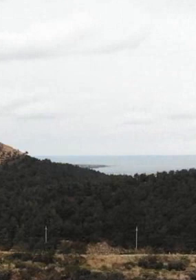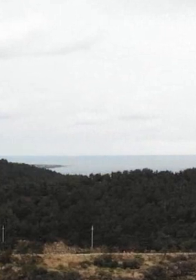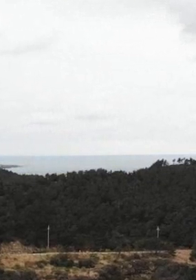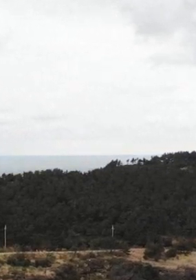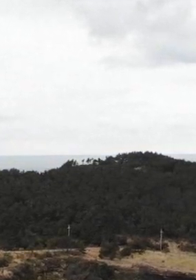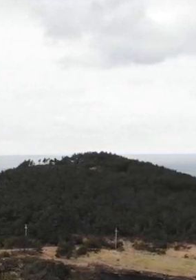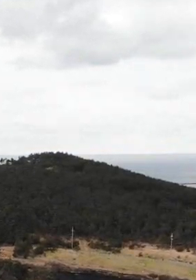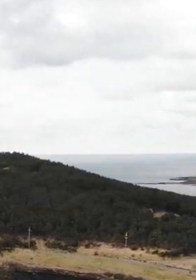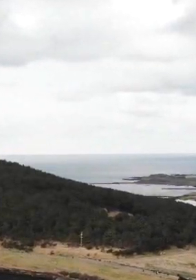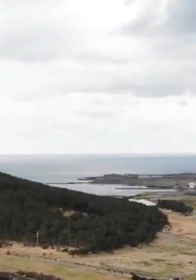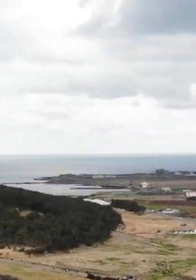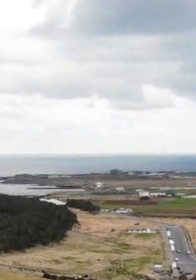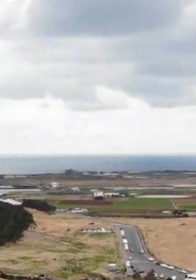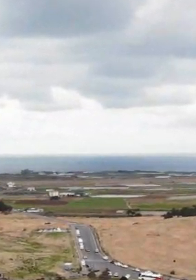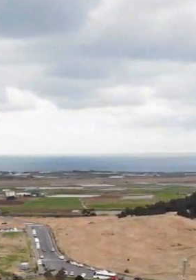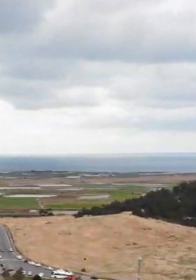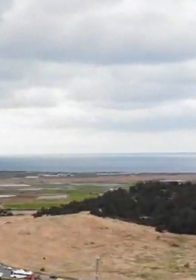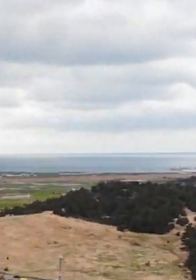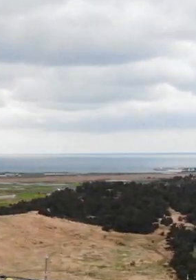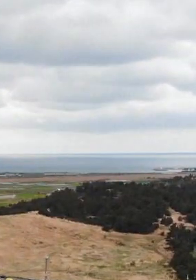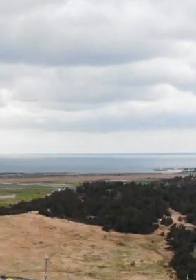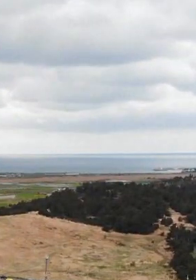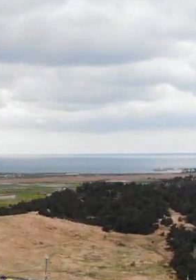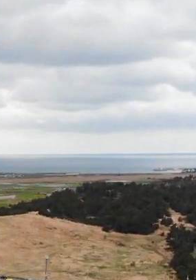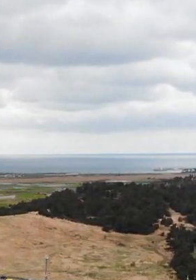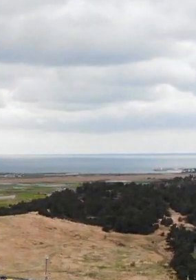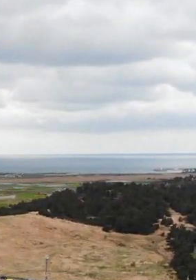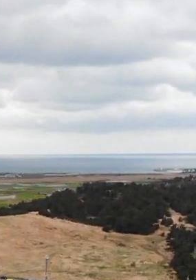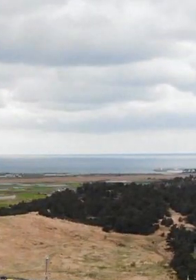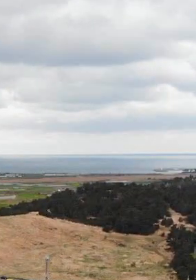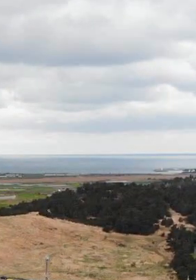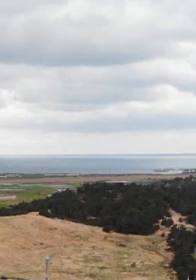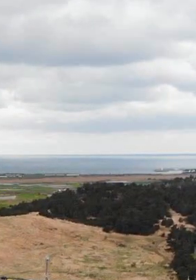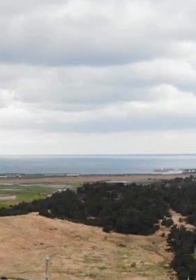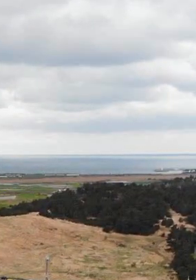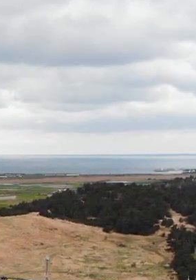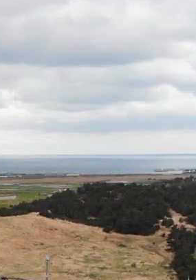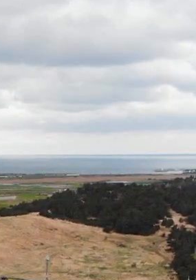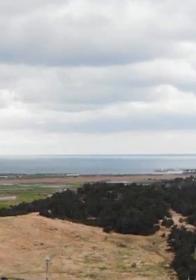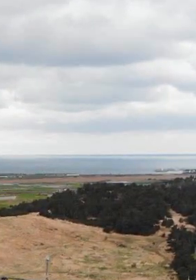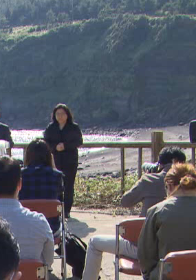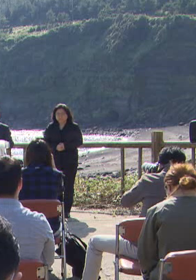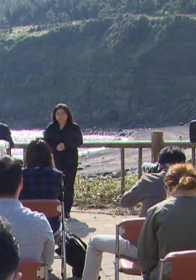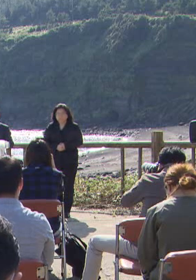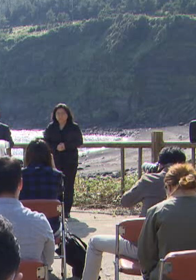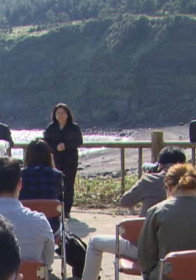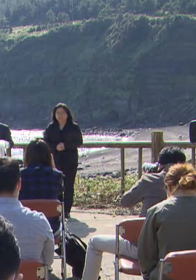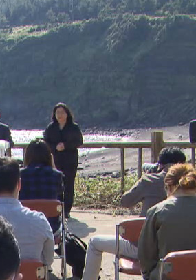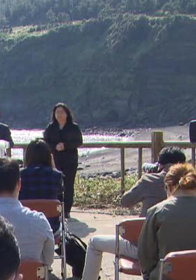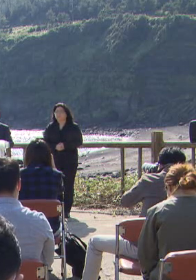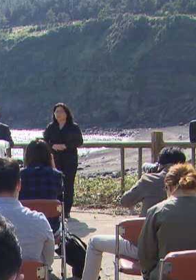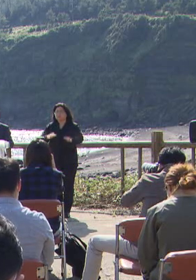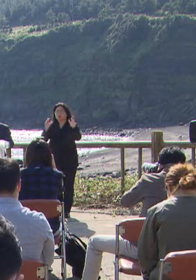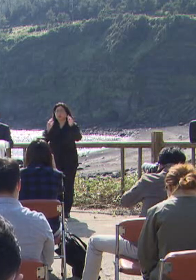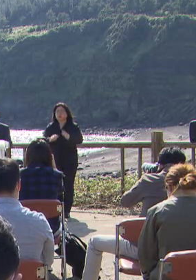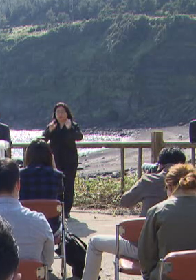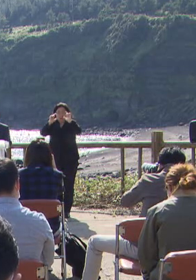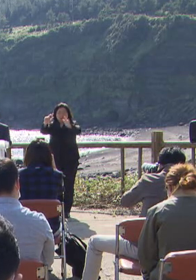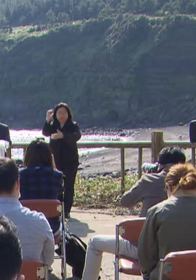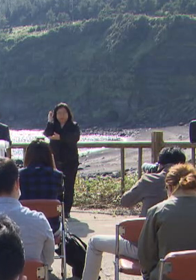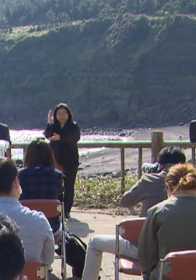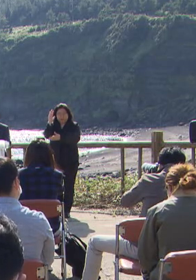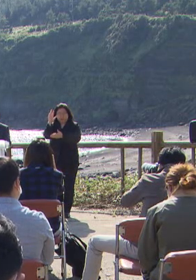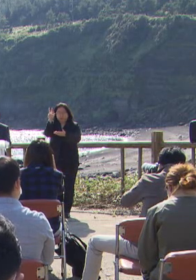도의회의 환경영향평가 부동의로 사업 추진에 제동이 걸린 송악산 유원지 개발 사업. 환경 보전과